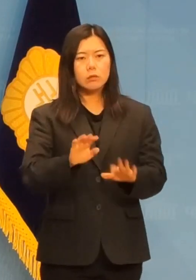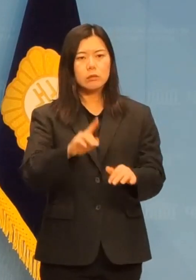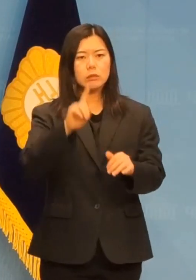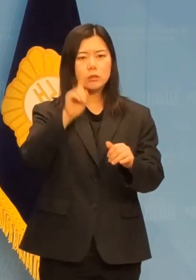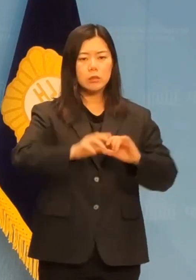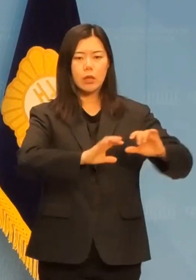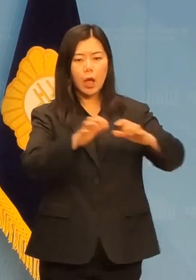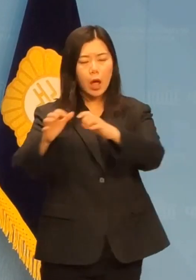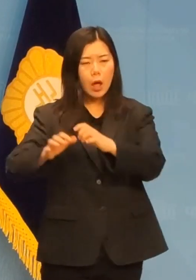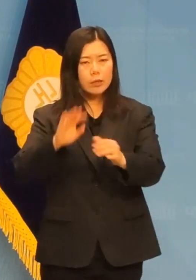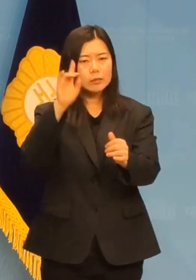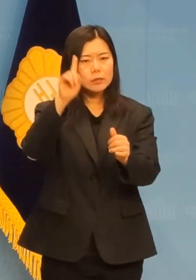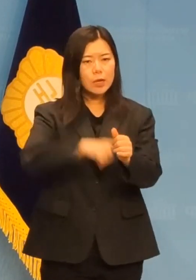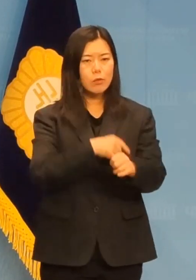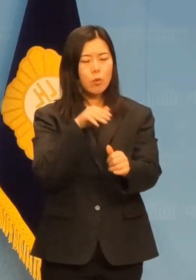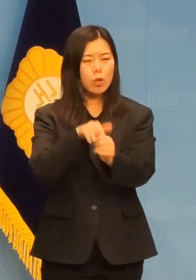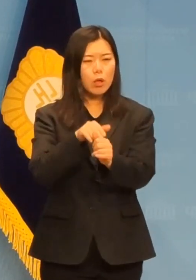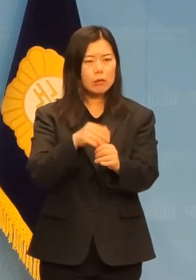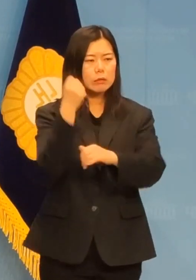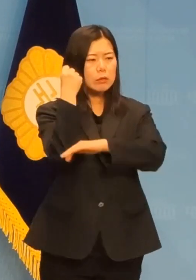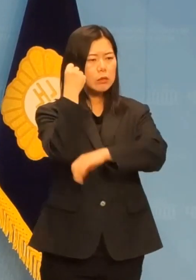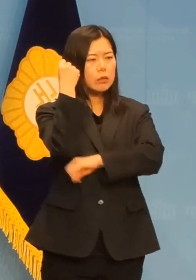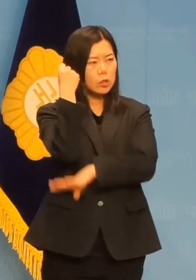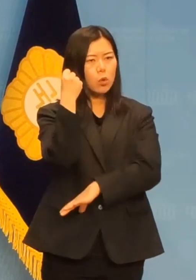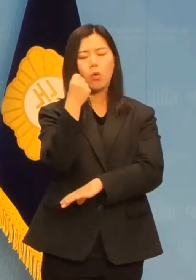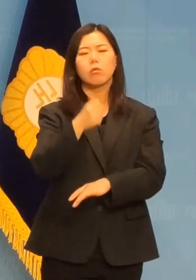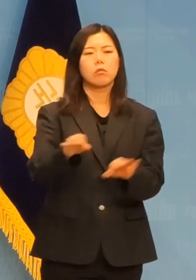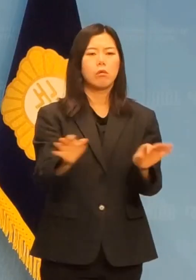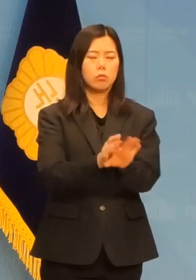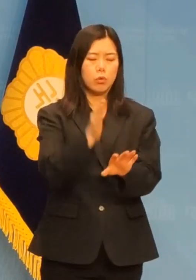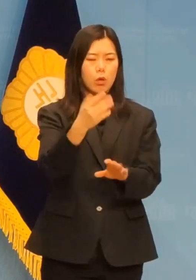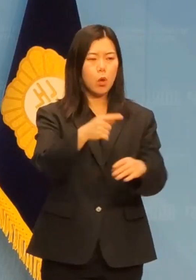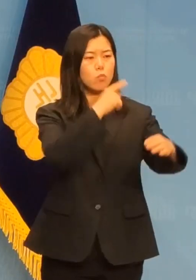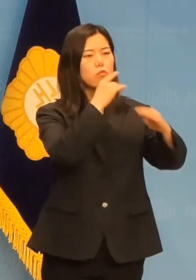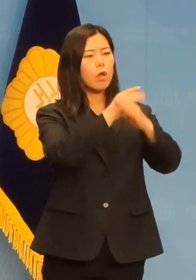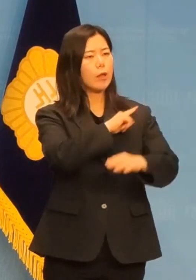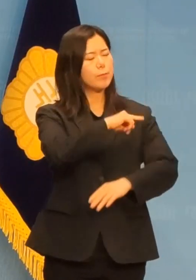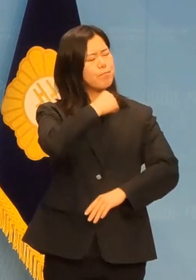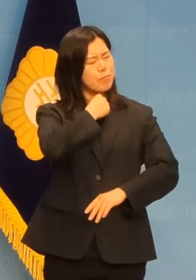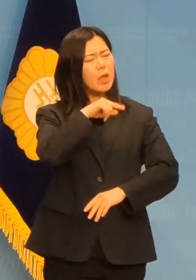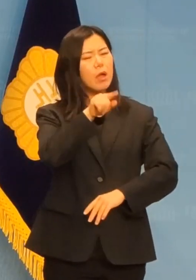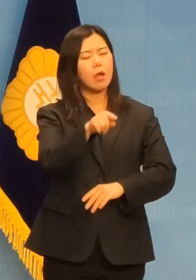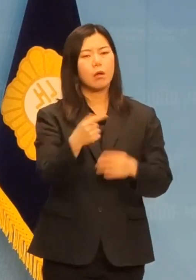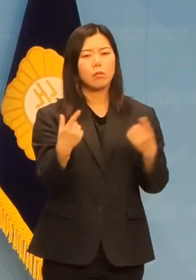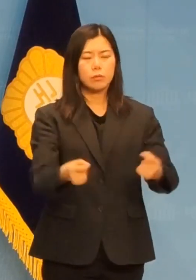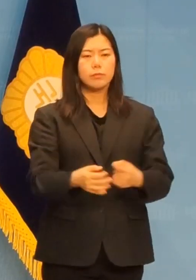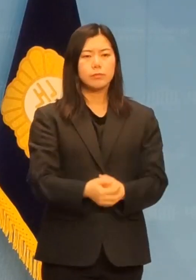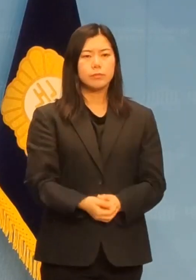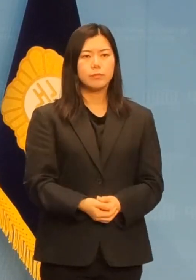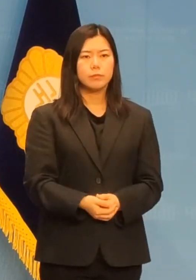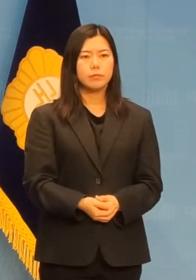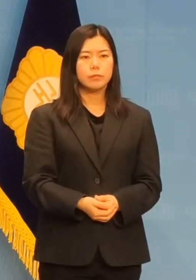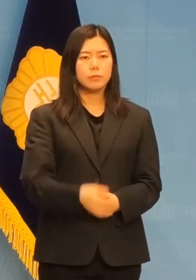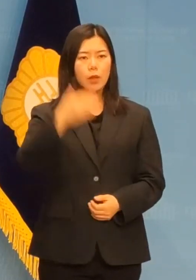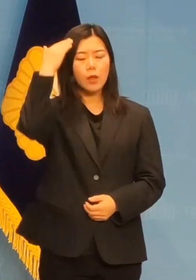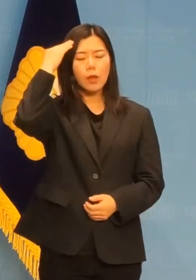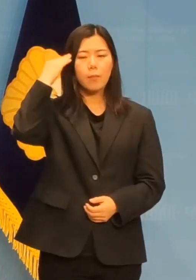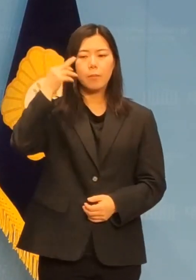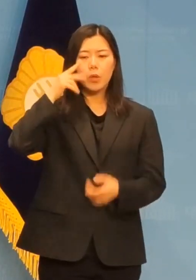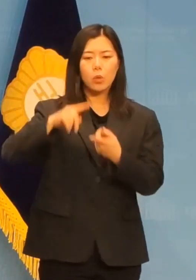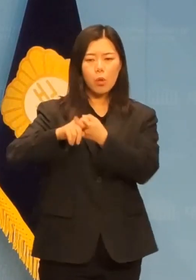근거를 스스로 없애는 것으로 이는 북한이 가장 바라는 시나리오입니다.